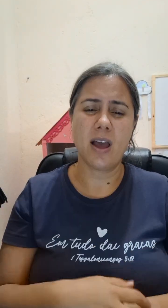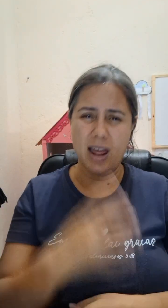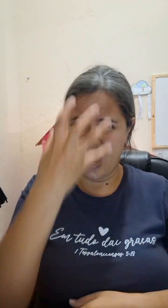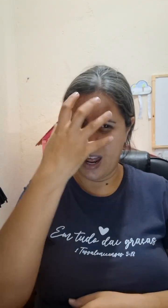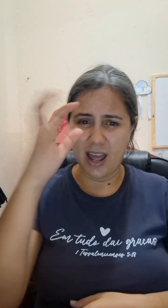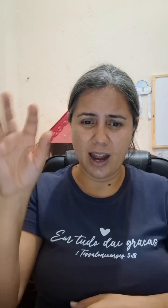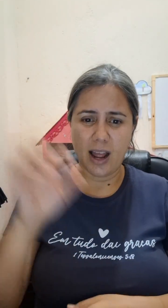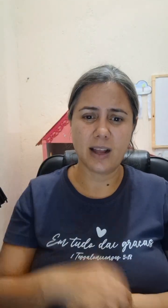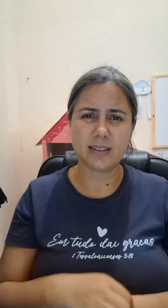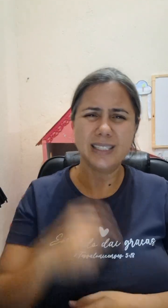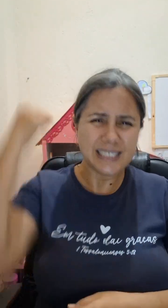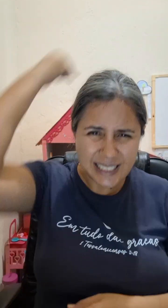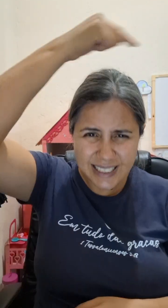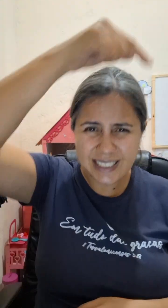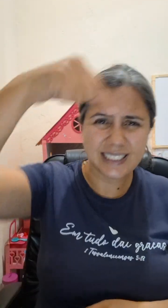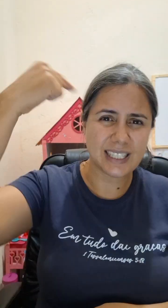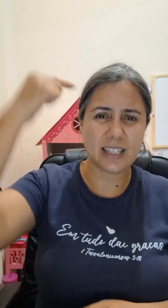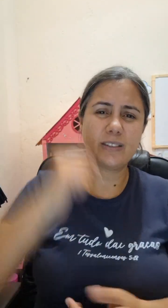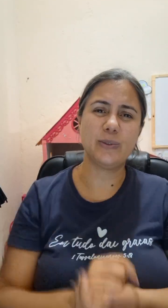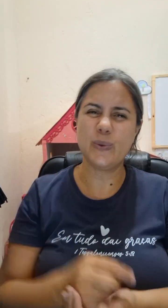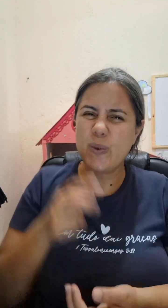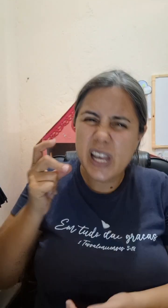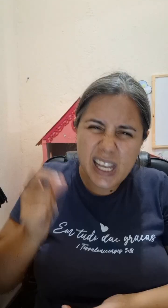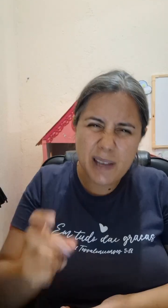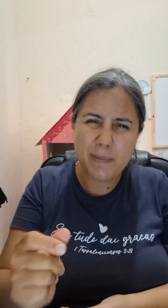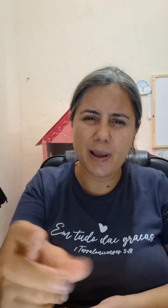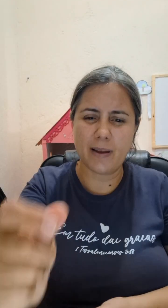Essas palavras mostram o caráter